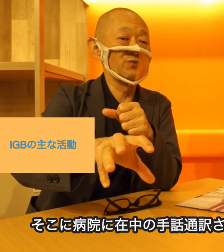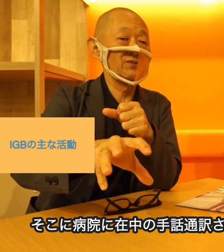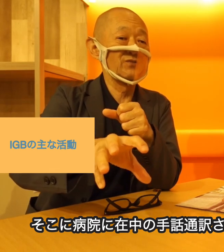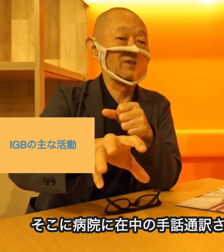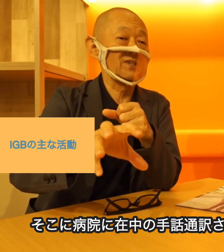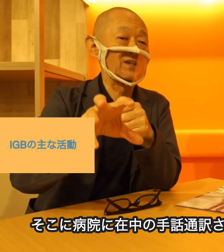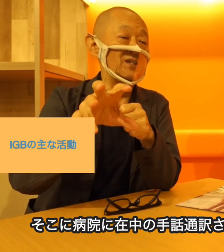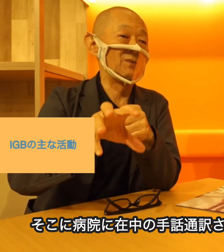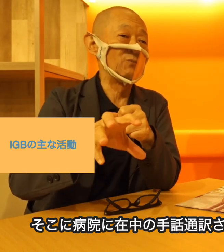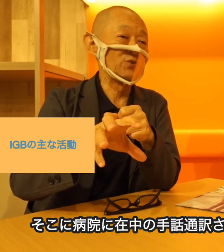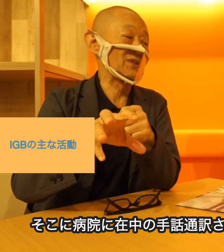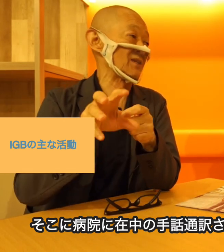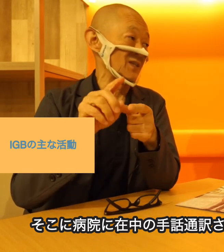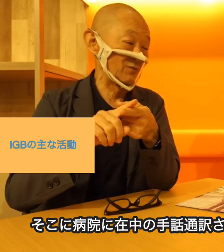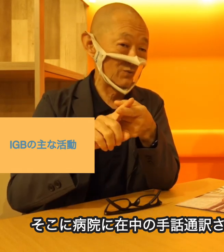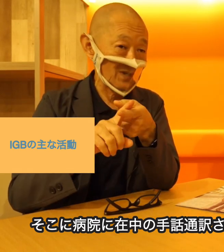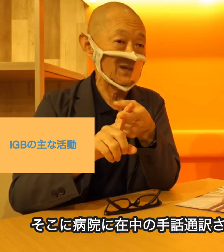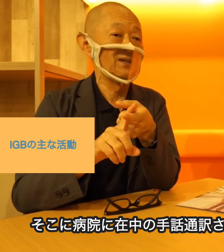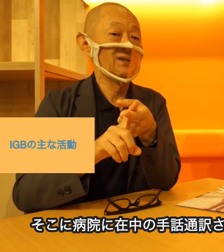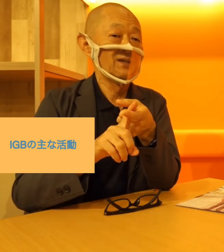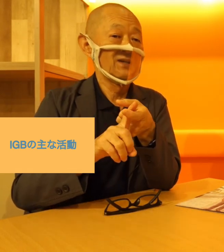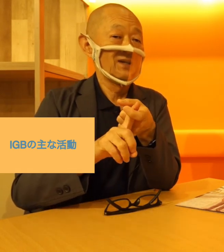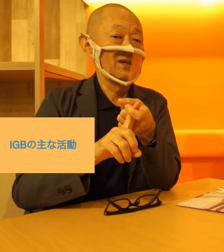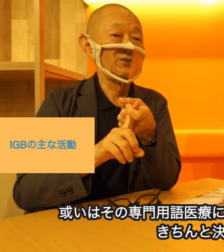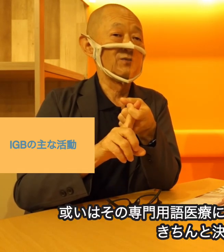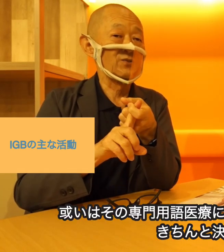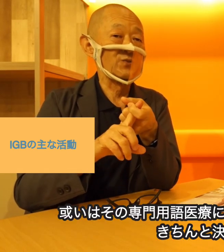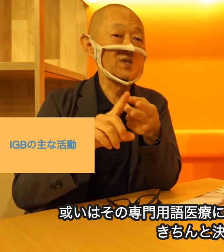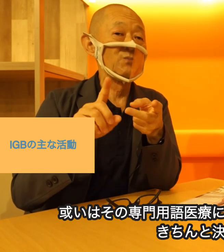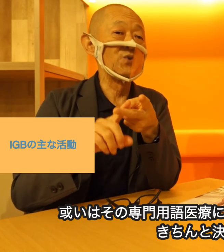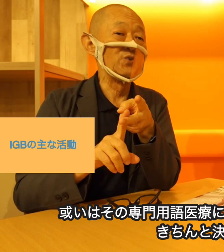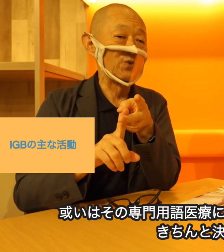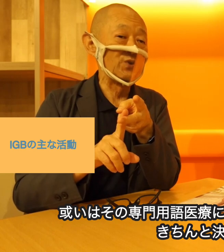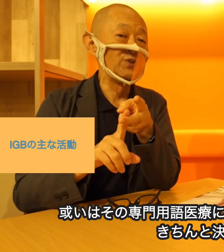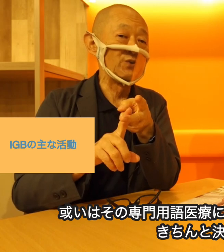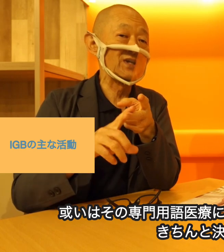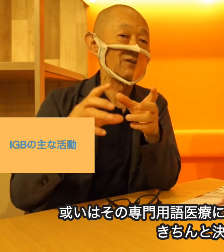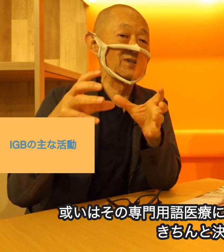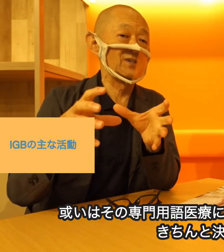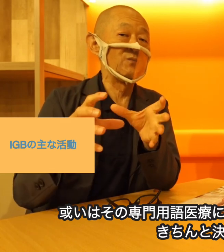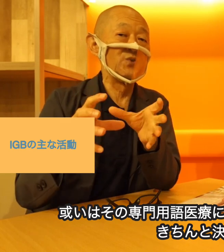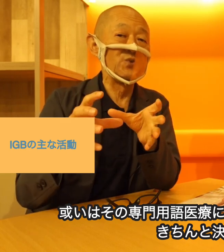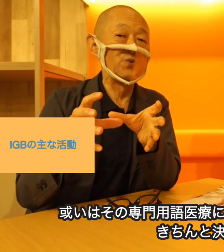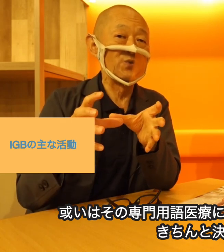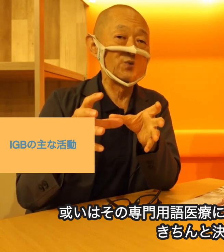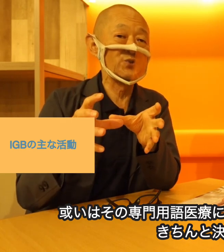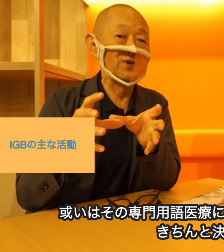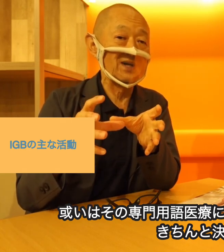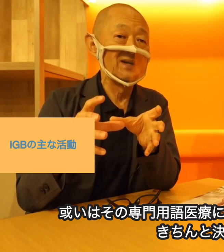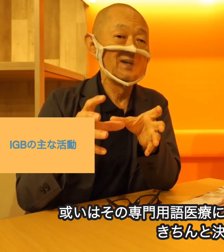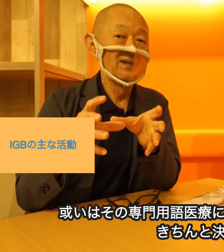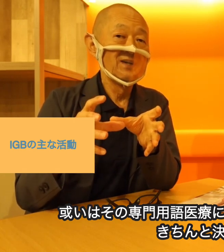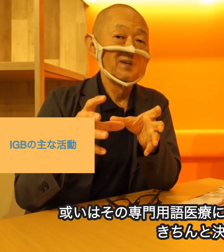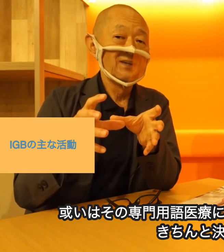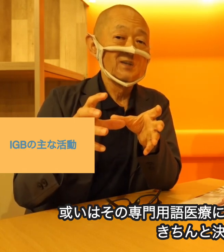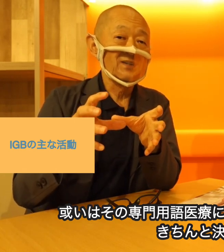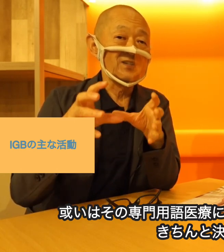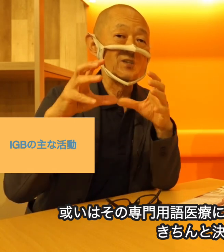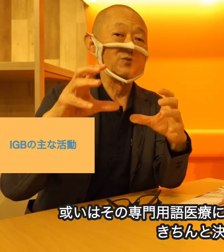話通訳さんがいればもっと助かるとか、あるいはその専門用語、医療に関わる専門用語の手話がきちんと決